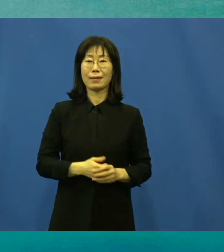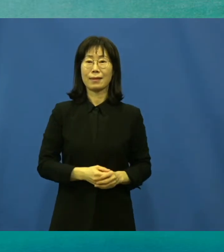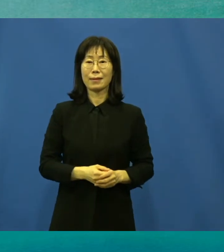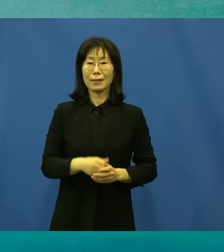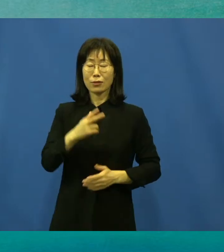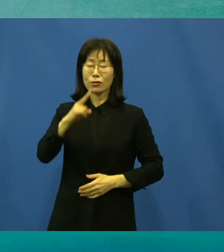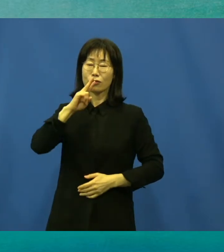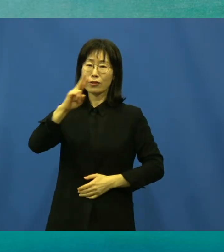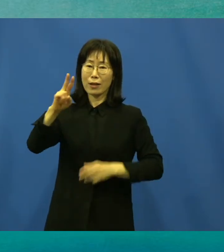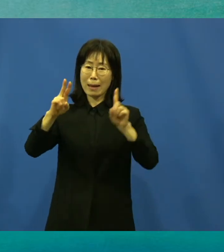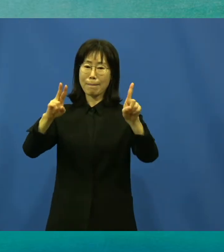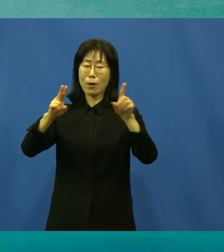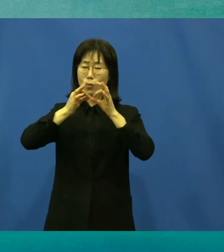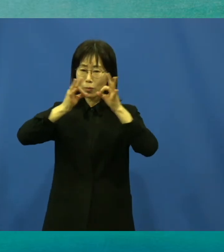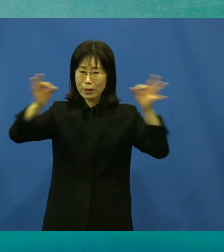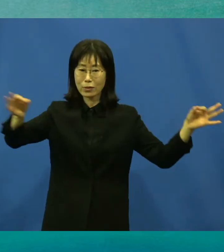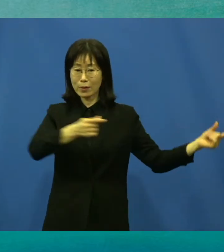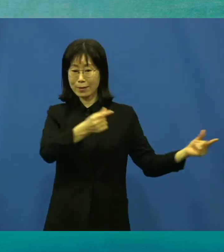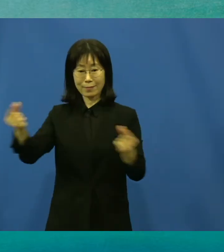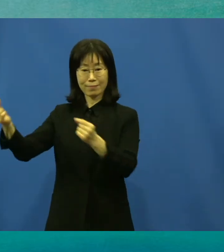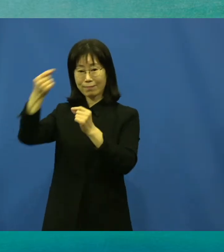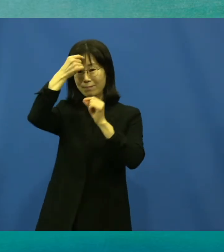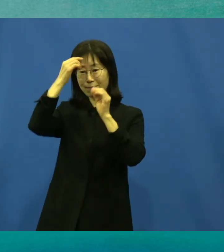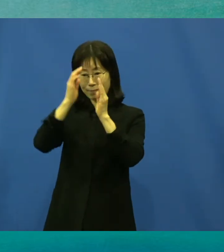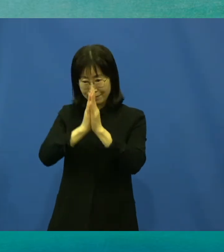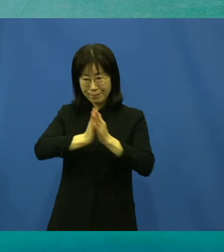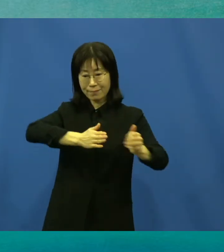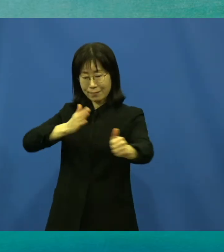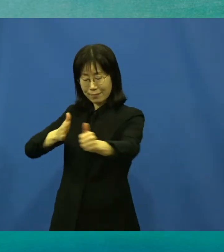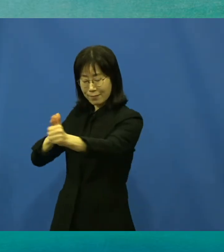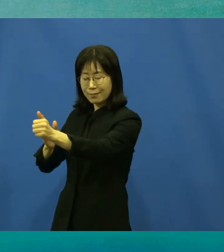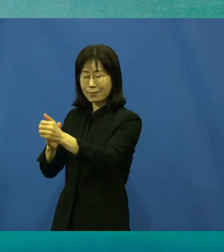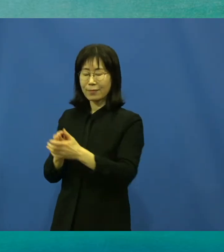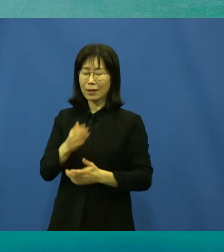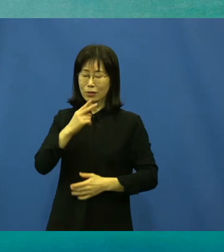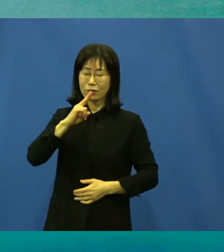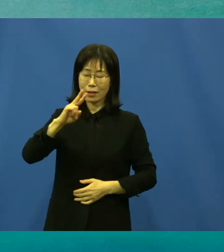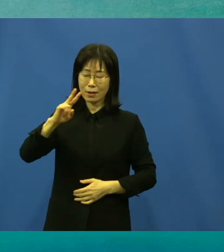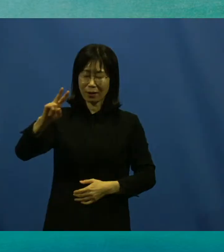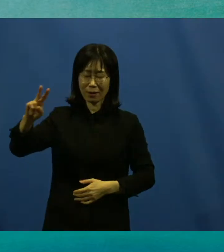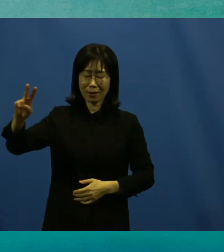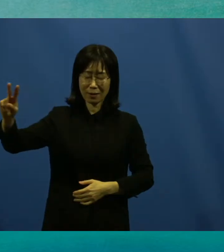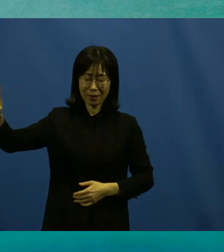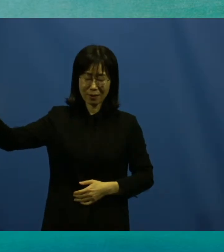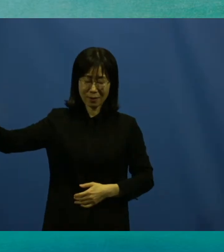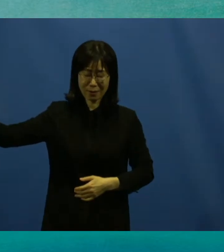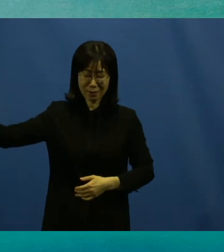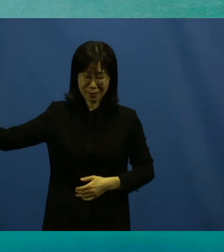주여 한번 외치고 우리 함께 기도하며 나가겠습니다. 주여